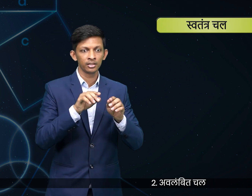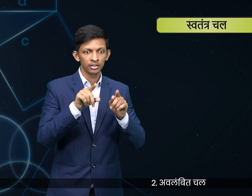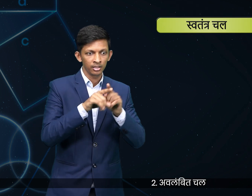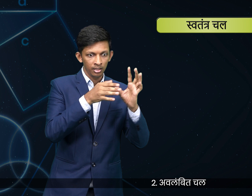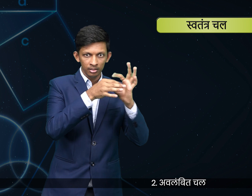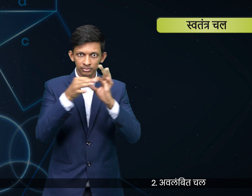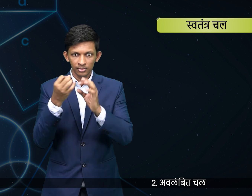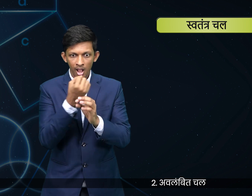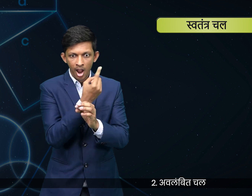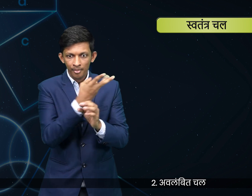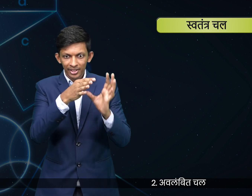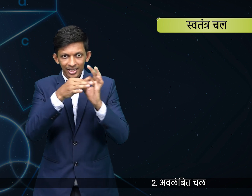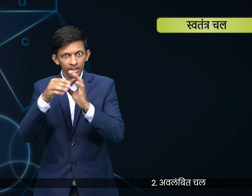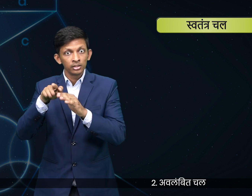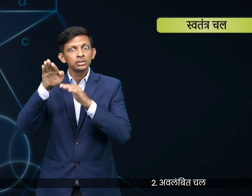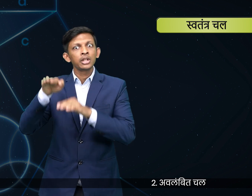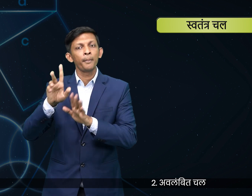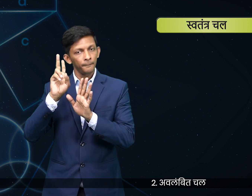2. अवलंबित चल.